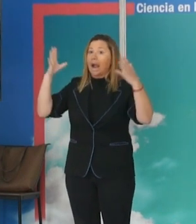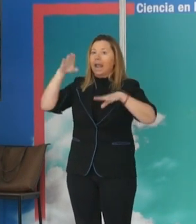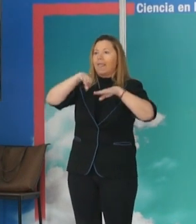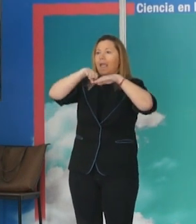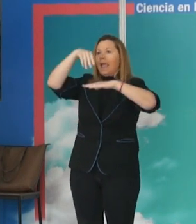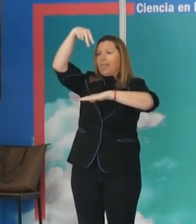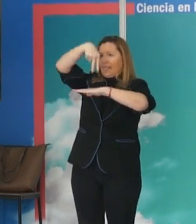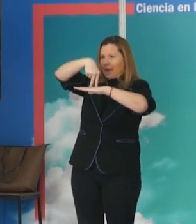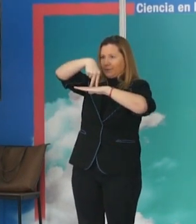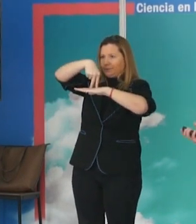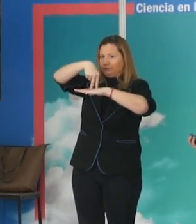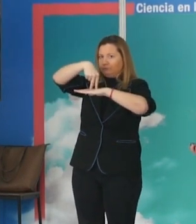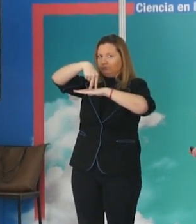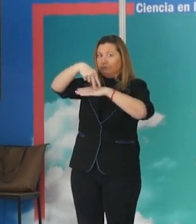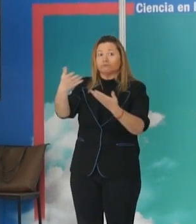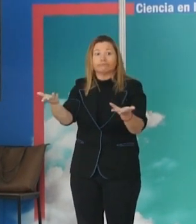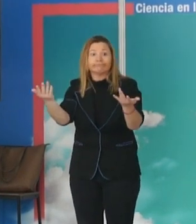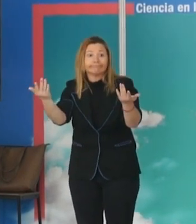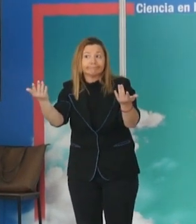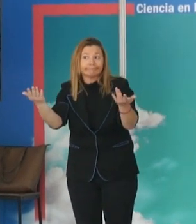escenario. ¿Alguien se me anima?